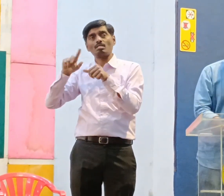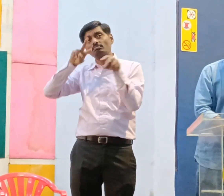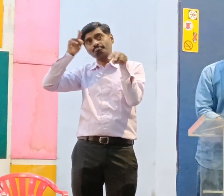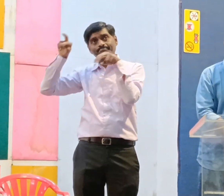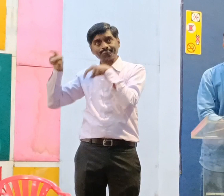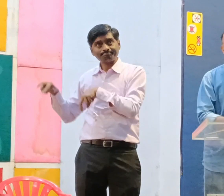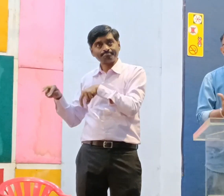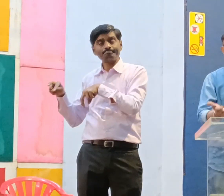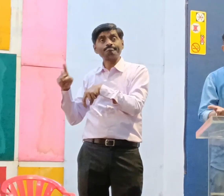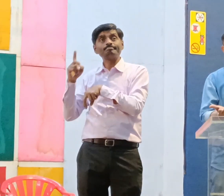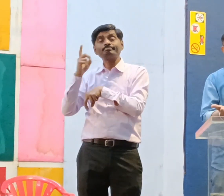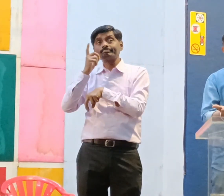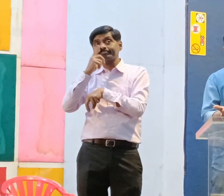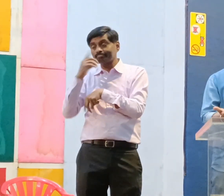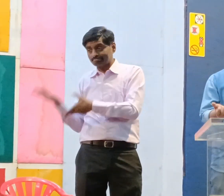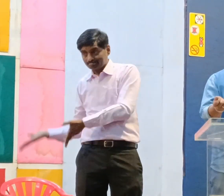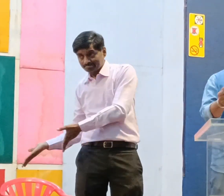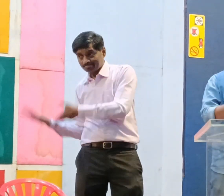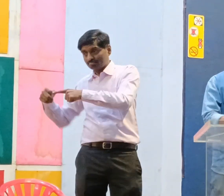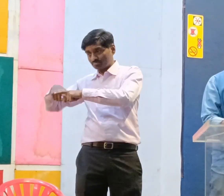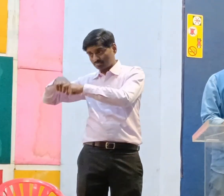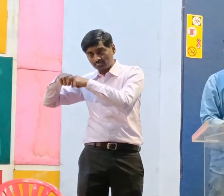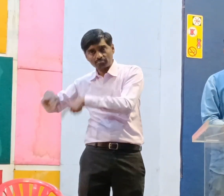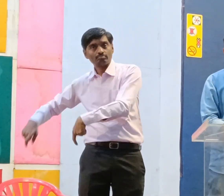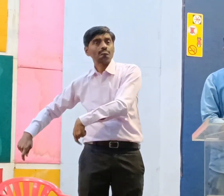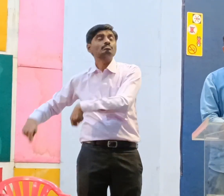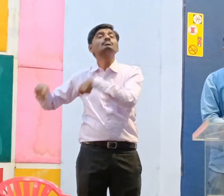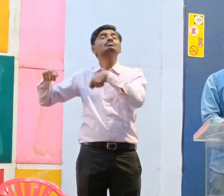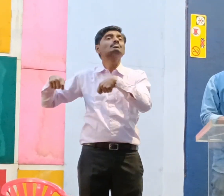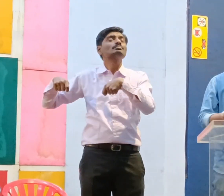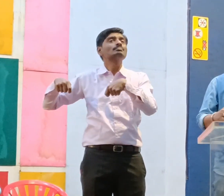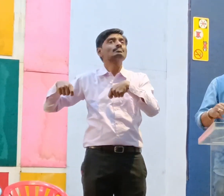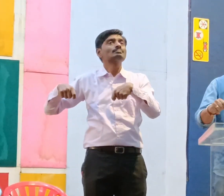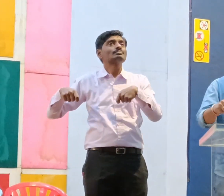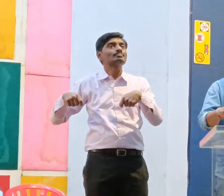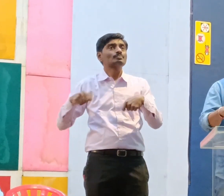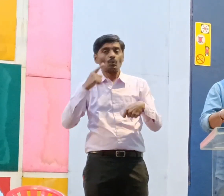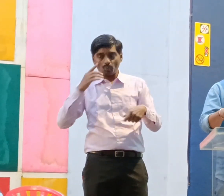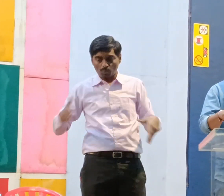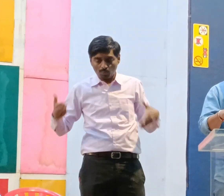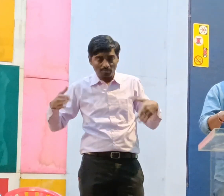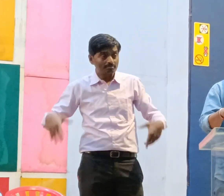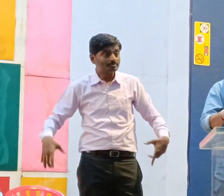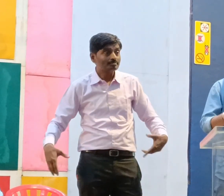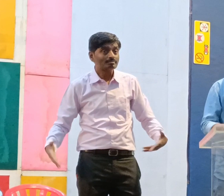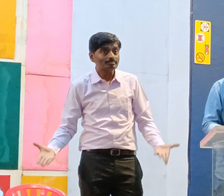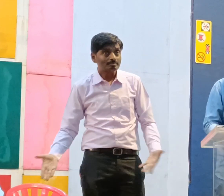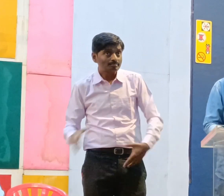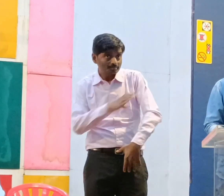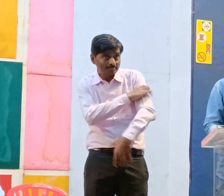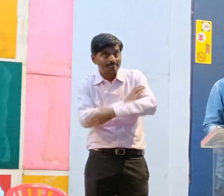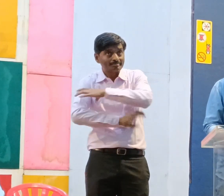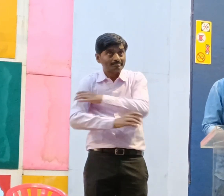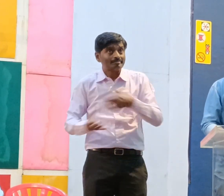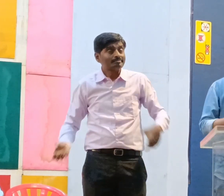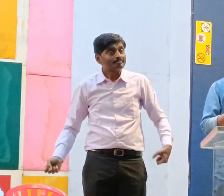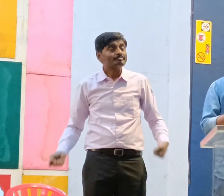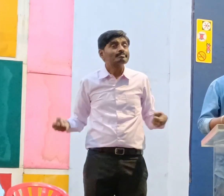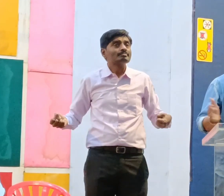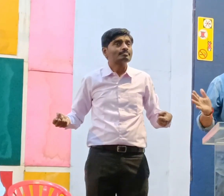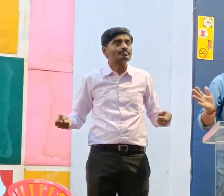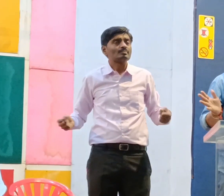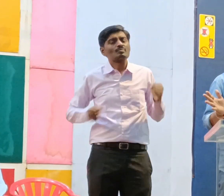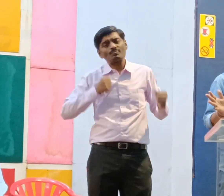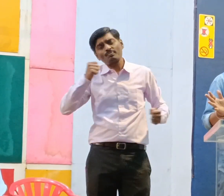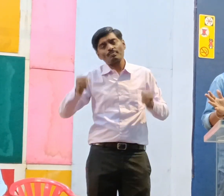બધા પાછા ફરે છે, એટલે બાળકીને હાથ પકડીને ઊભી કરે છે, બે મોટા છોકરા બંને બાજુથી બાળકીનો હાથ પકડે છે, અને